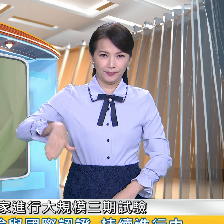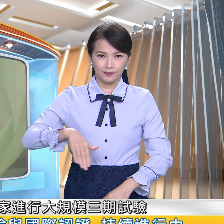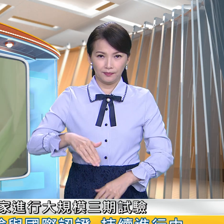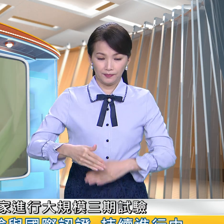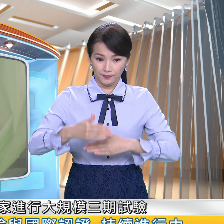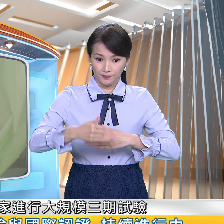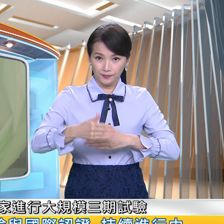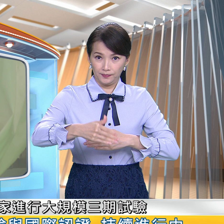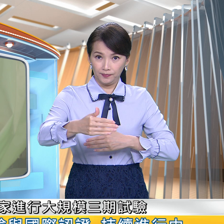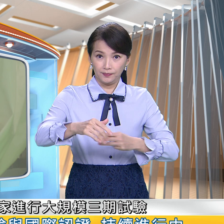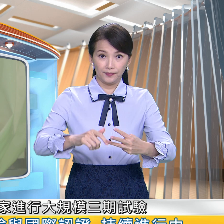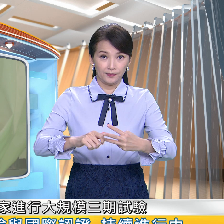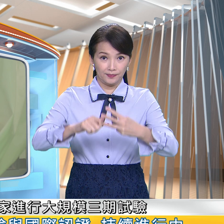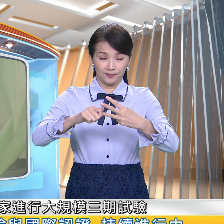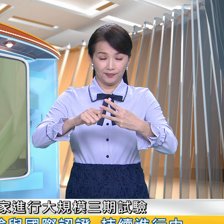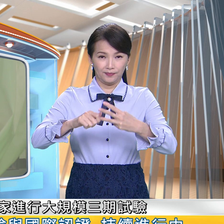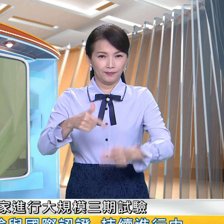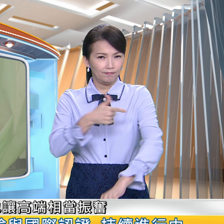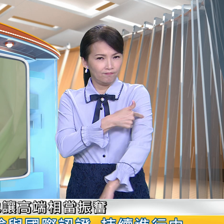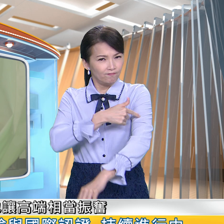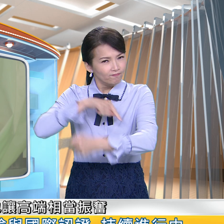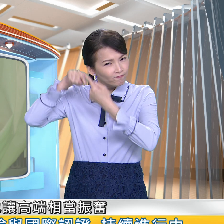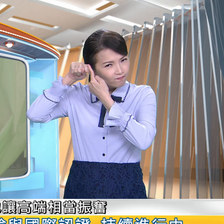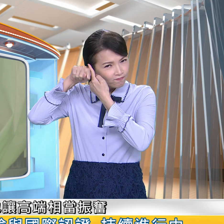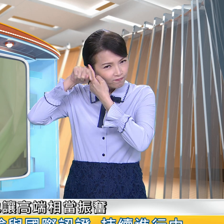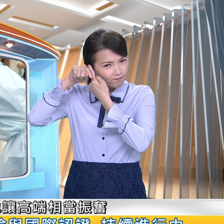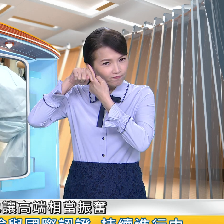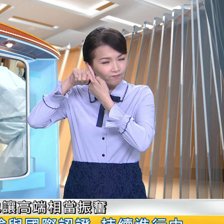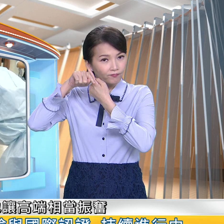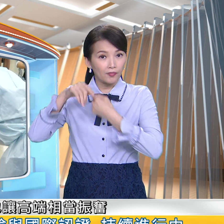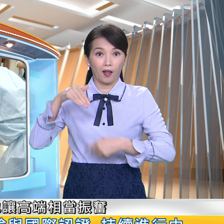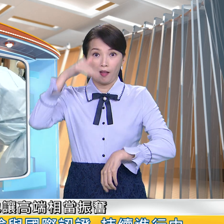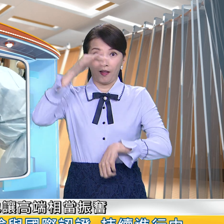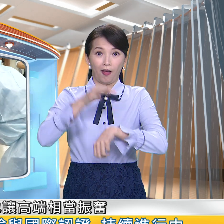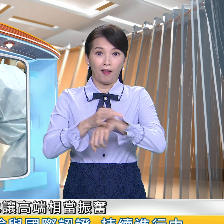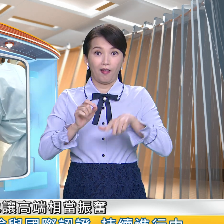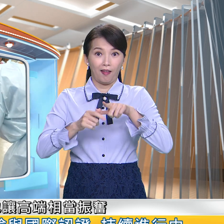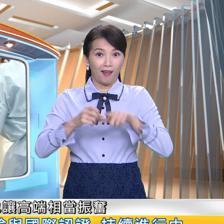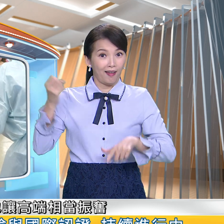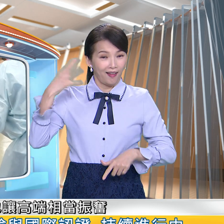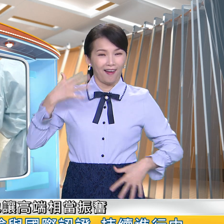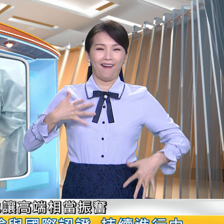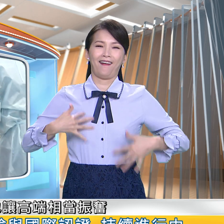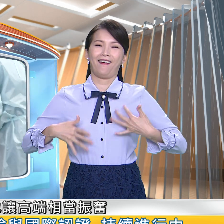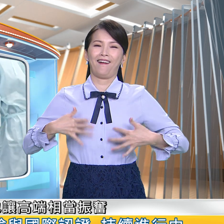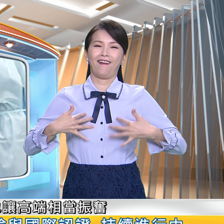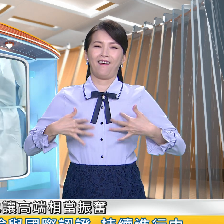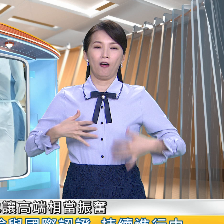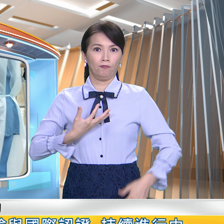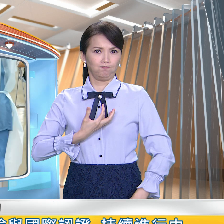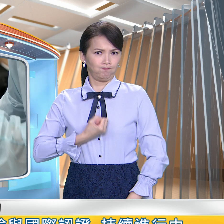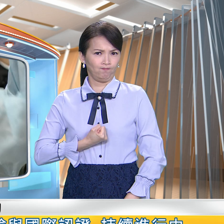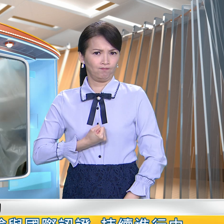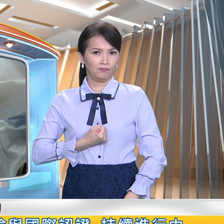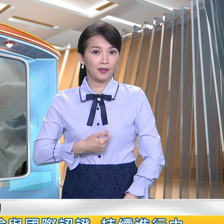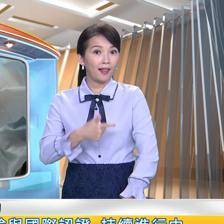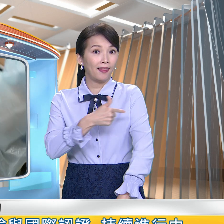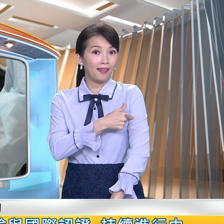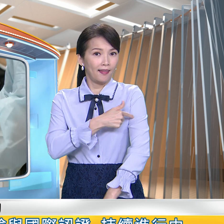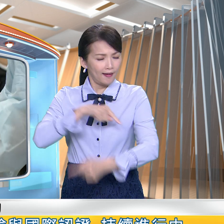模3期试验。这项重大讯息也让高端相当振奋，表示将持续努